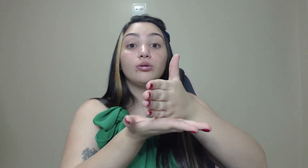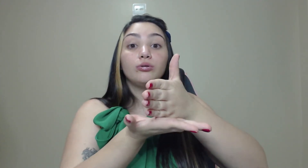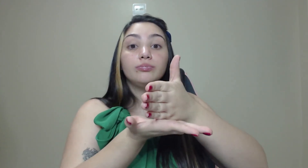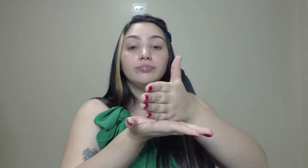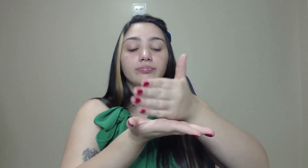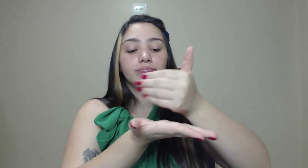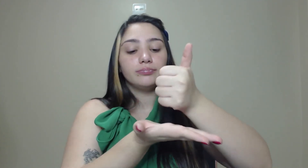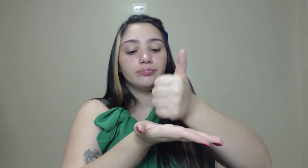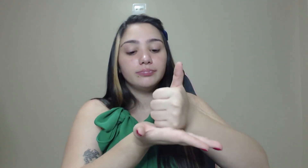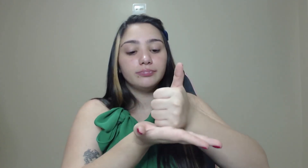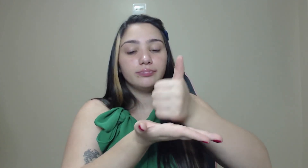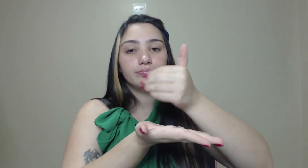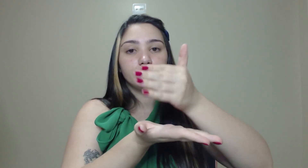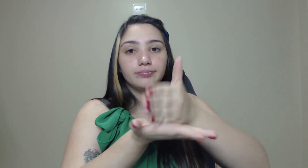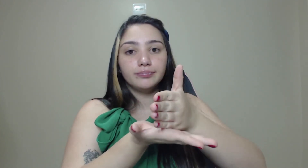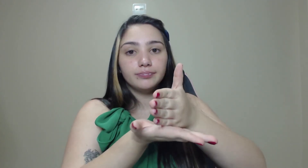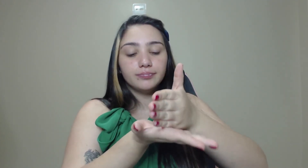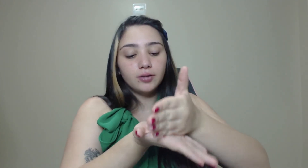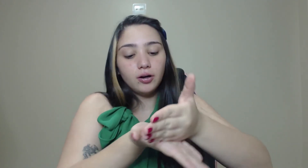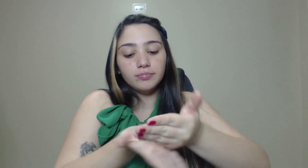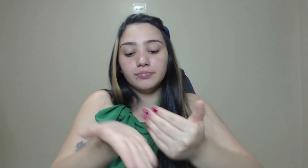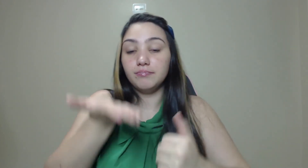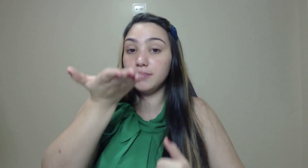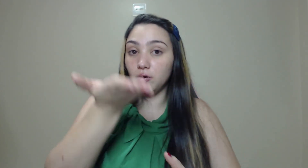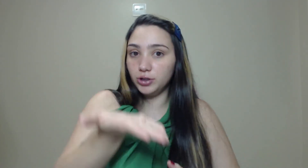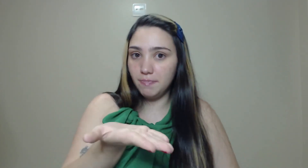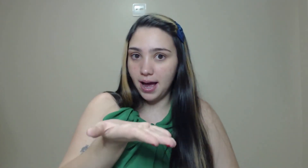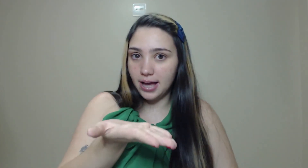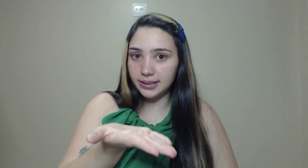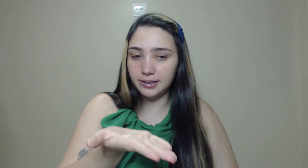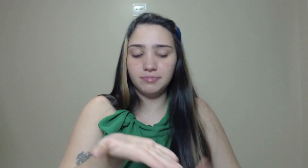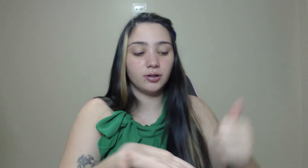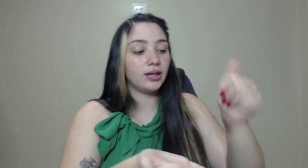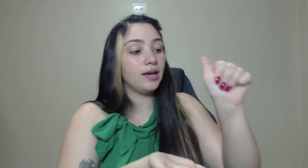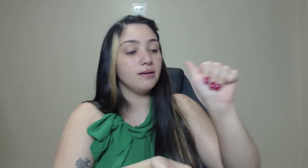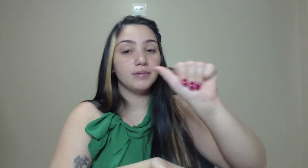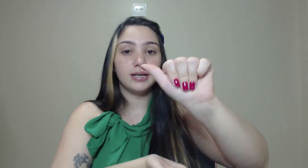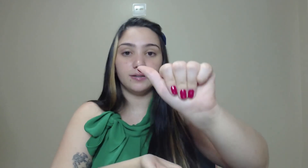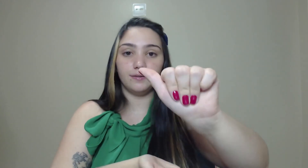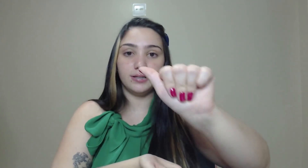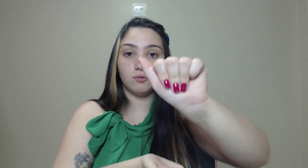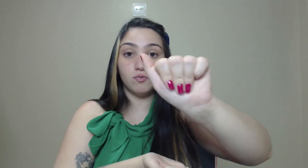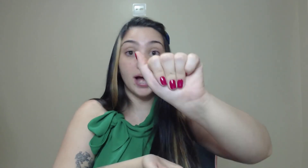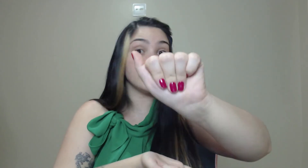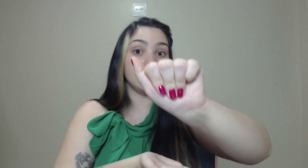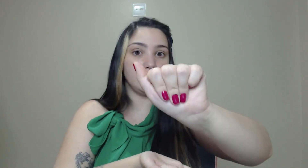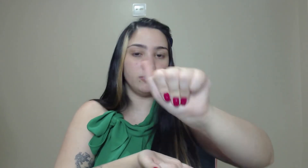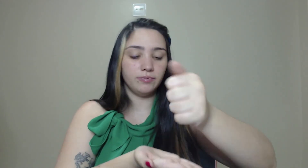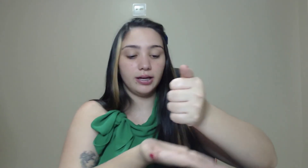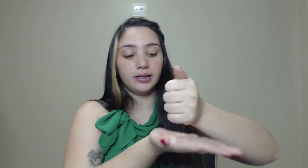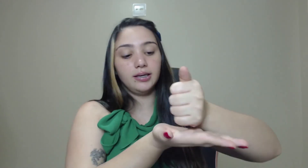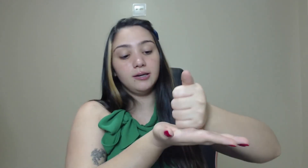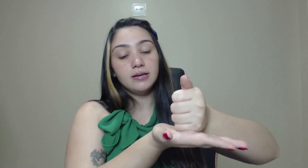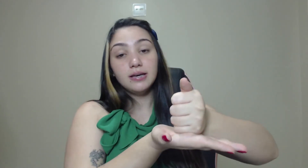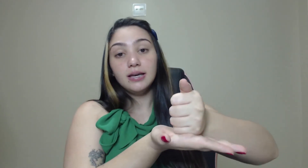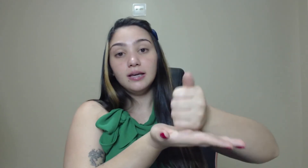bolo, ó, mão de base, ok? Você vai fazer um azinho aqui e